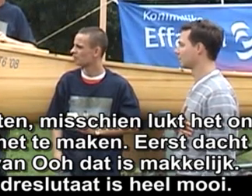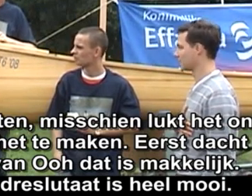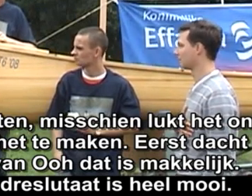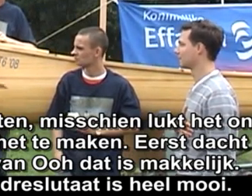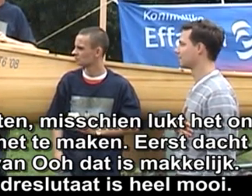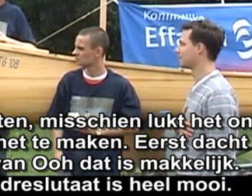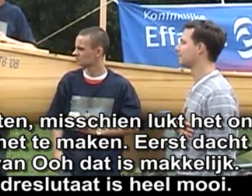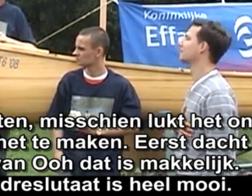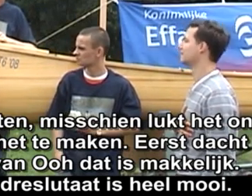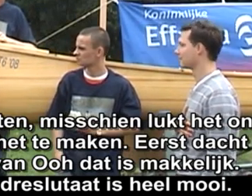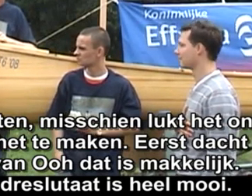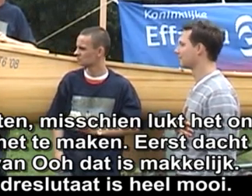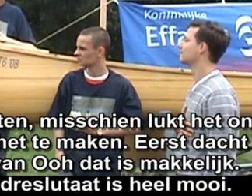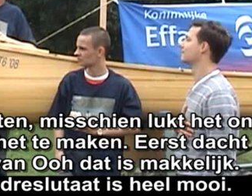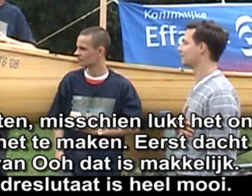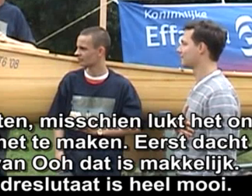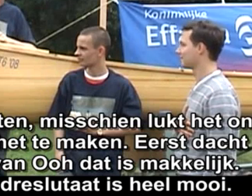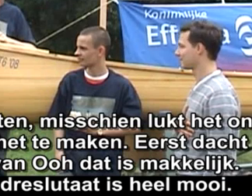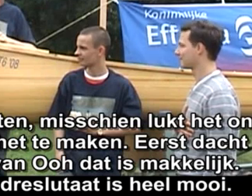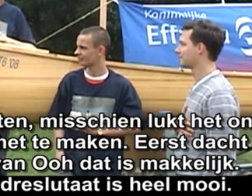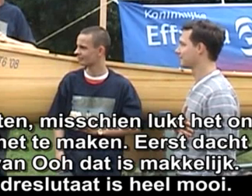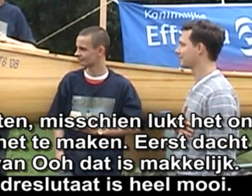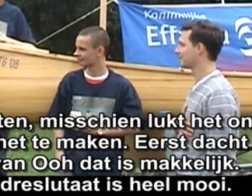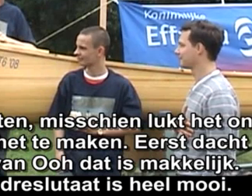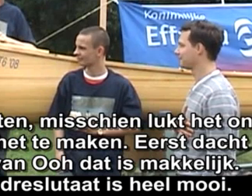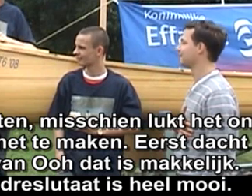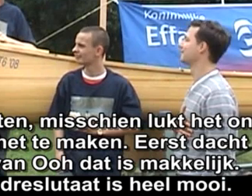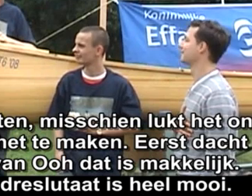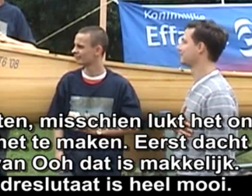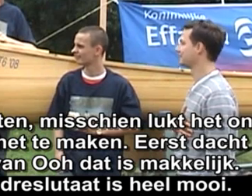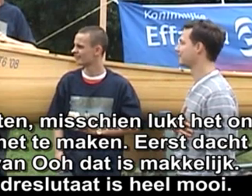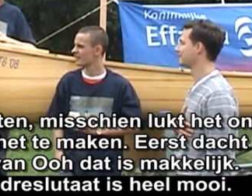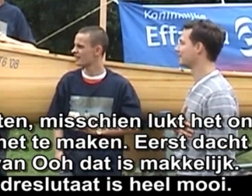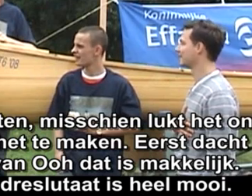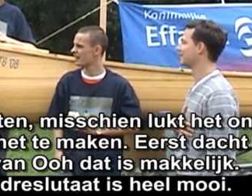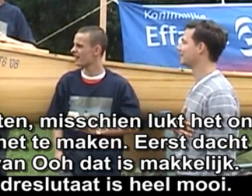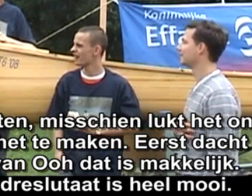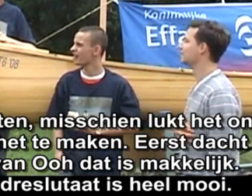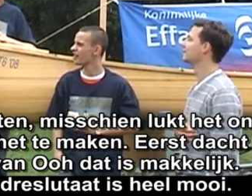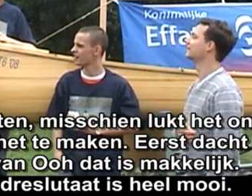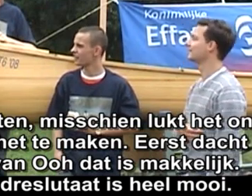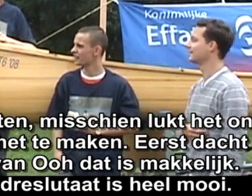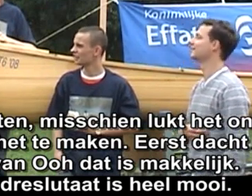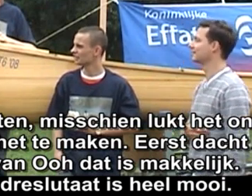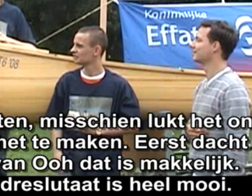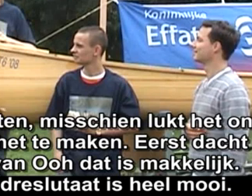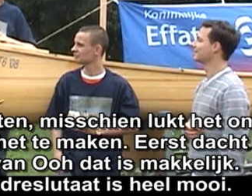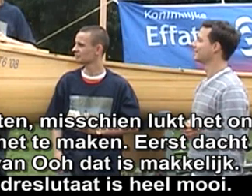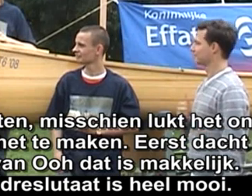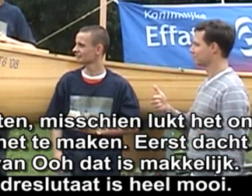maar nee, zo maken dat kan. Ja, en ik denk, oh ja, nou, dan denk ik, eerst dacht ik van, ah, dat is makkelijk. Maar het ging